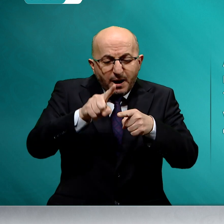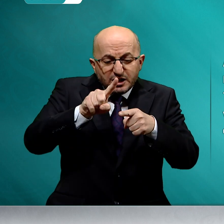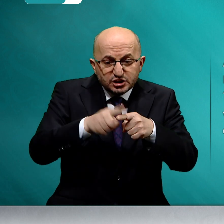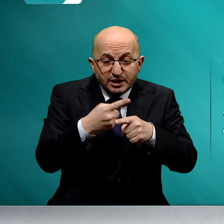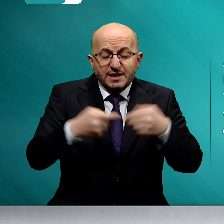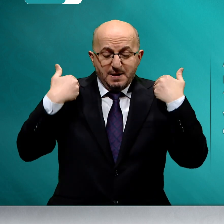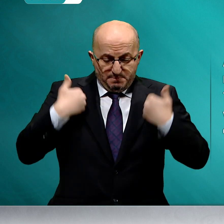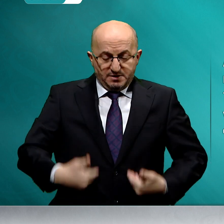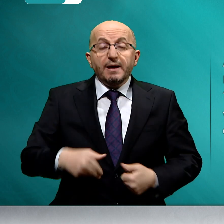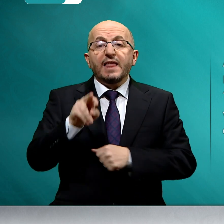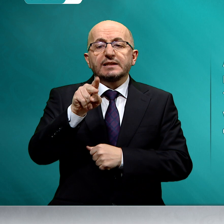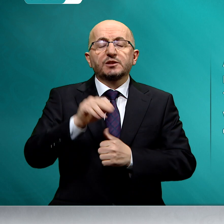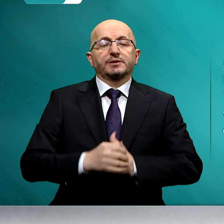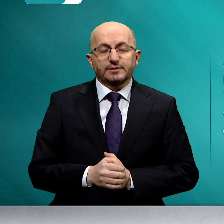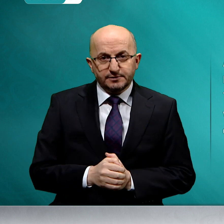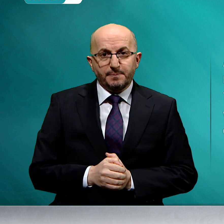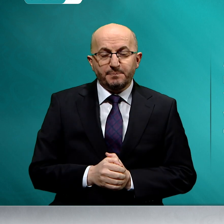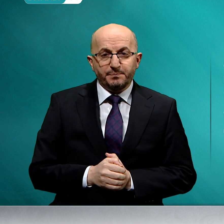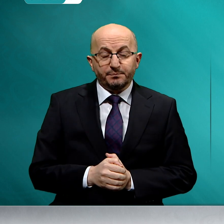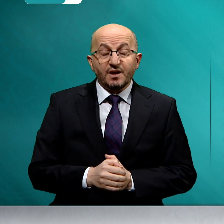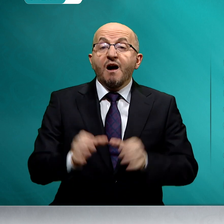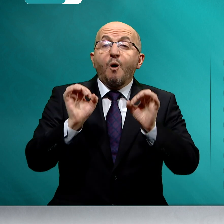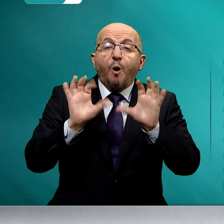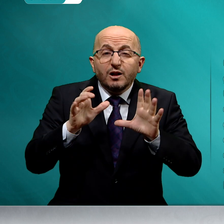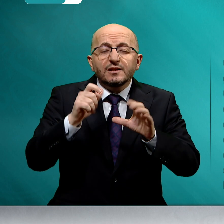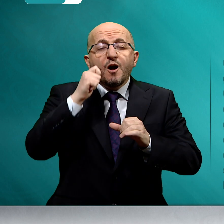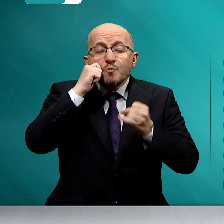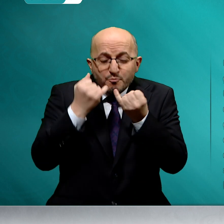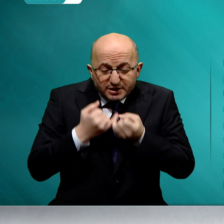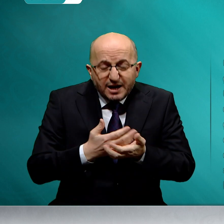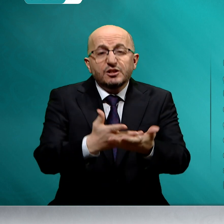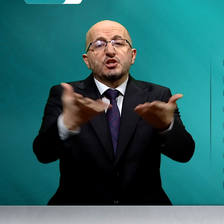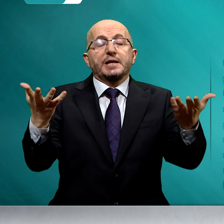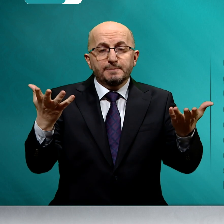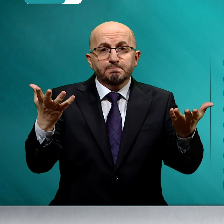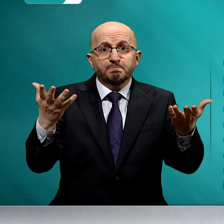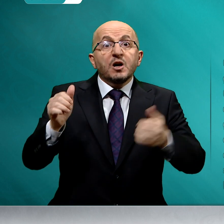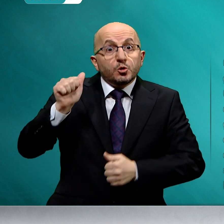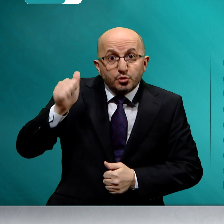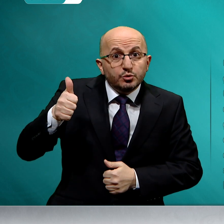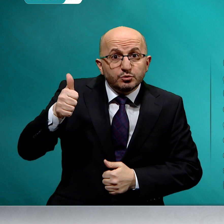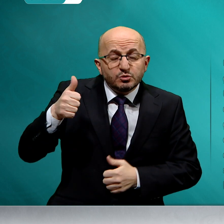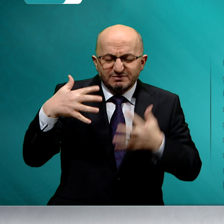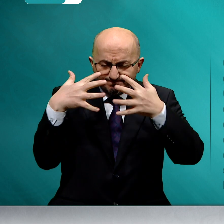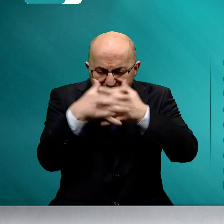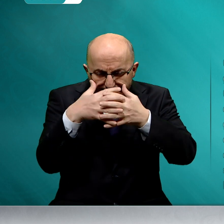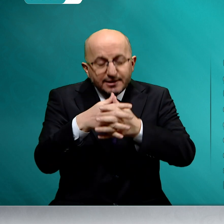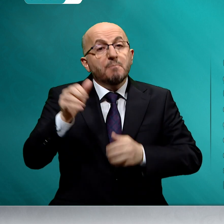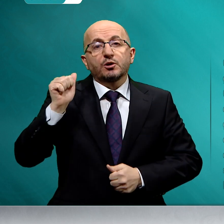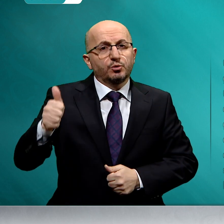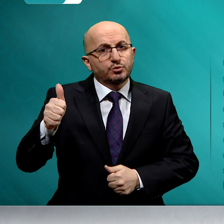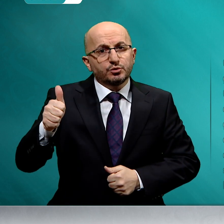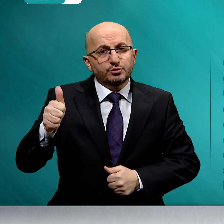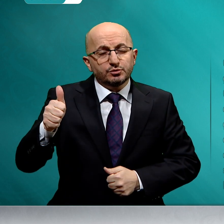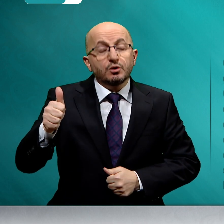paylaşan bir beden gibidir. O halde mümin kardeşlerim, gün kenetlenme